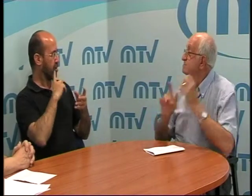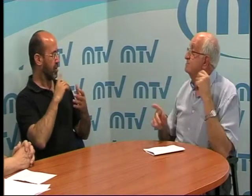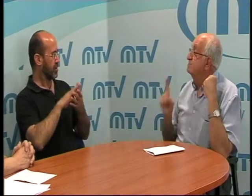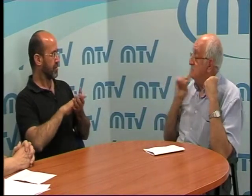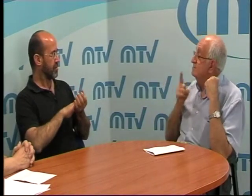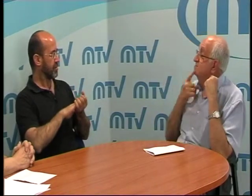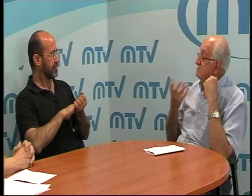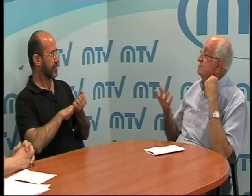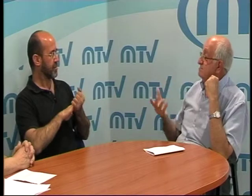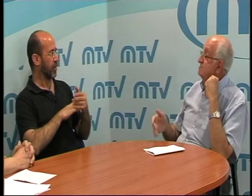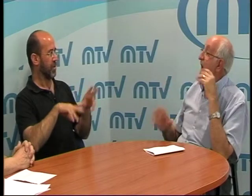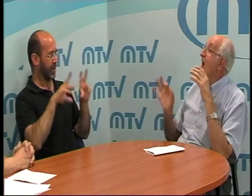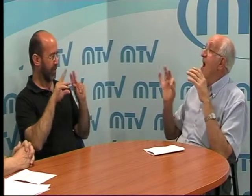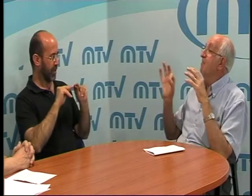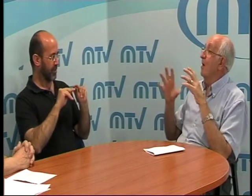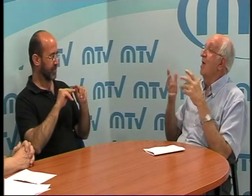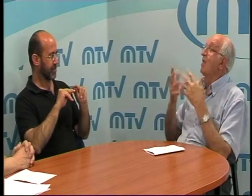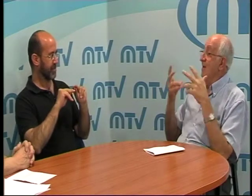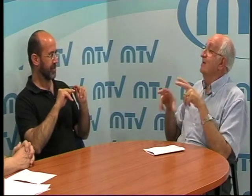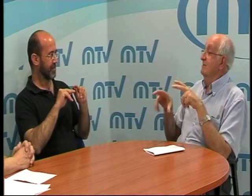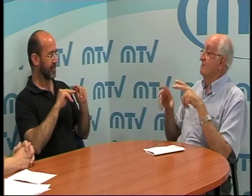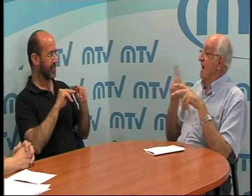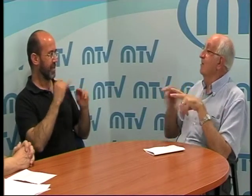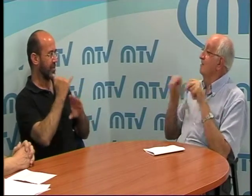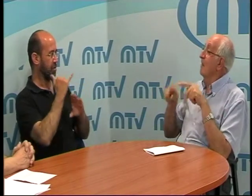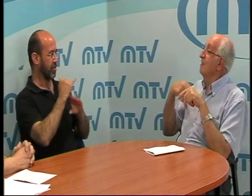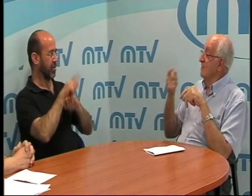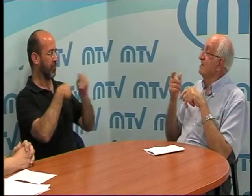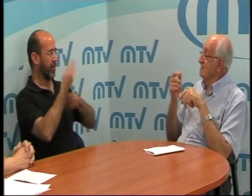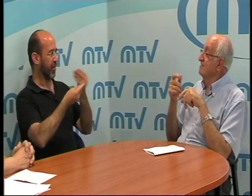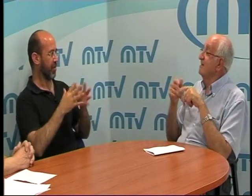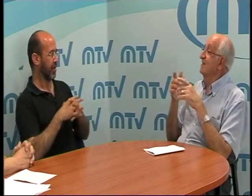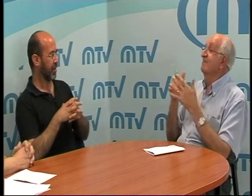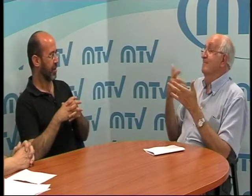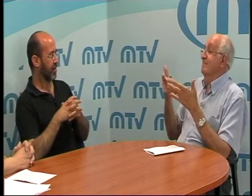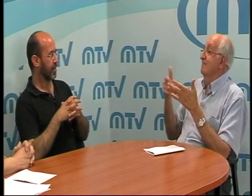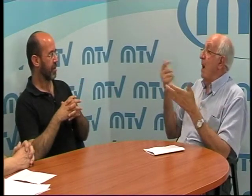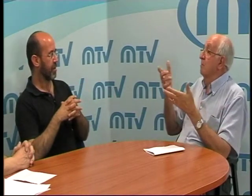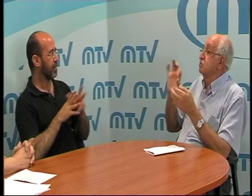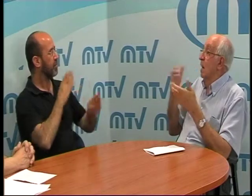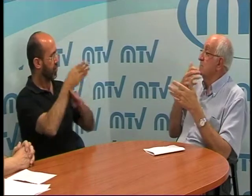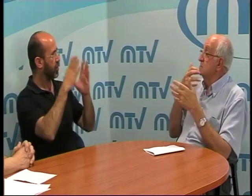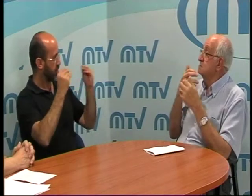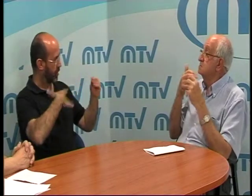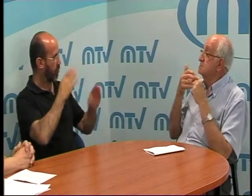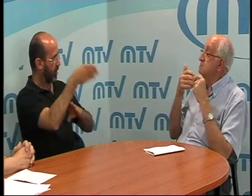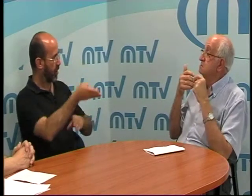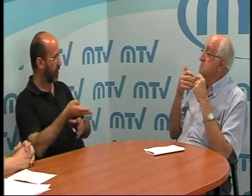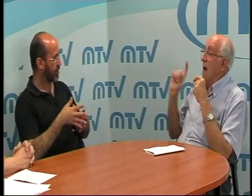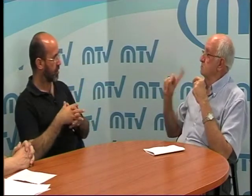¿Un sordo? Cuando termina instituto, ¿después qué hace?